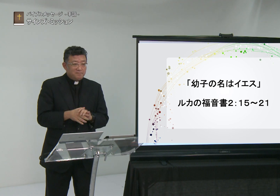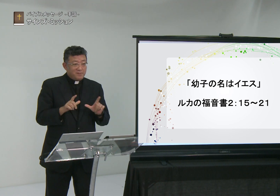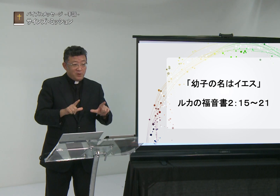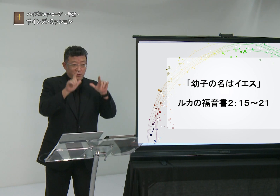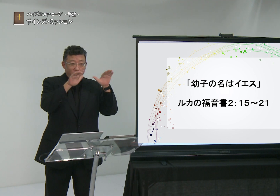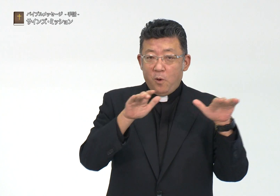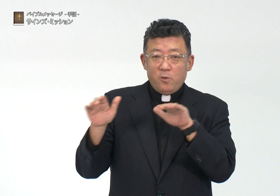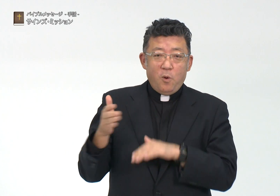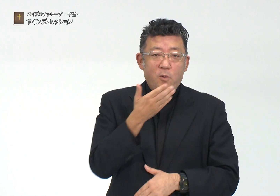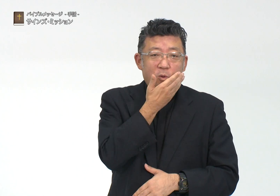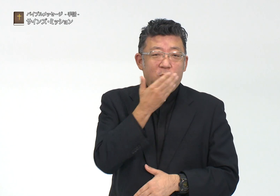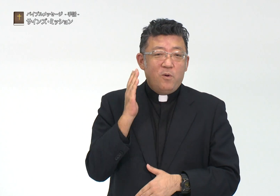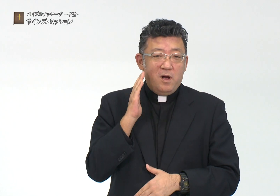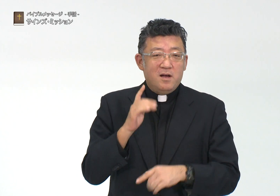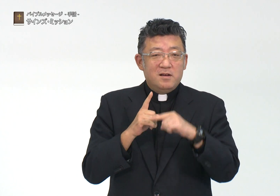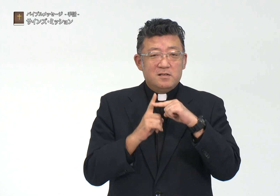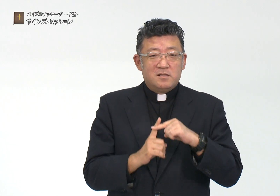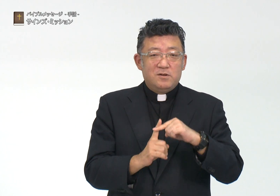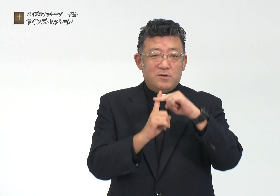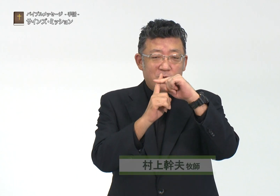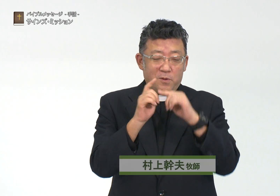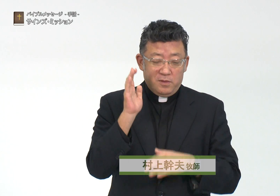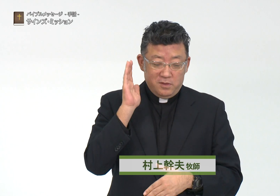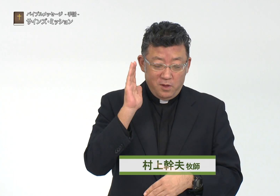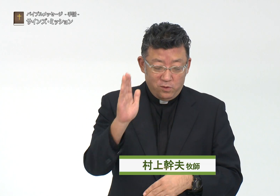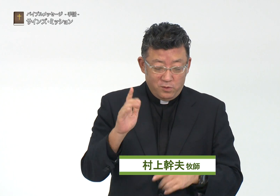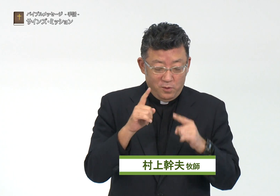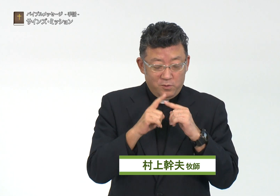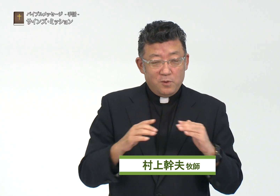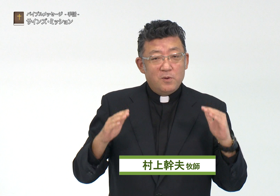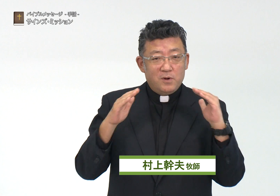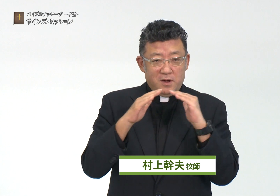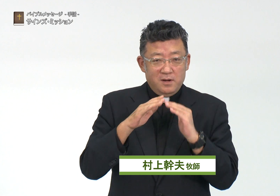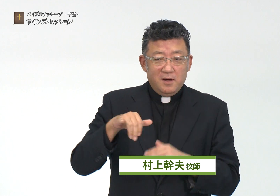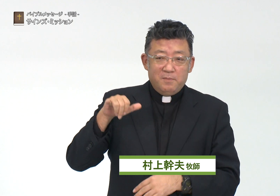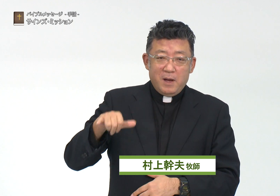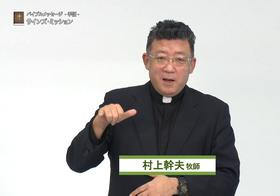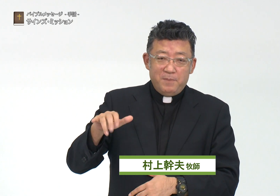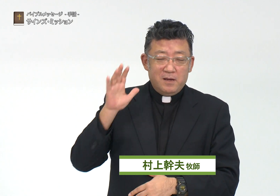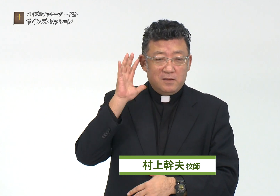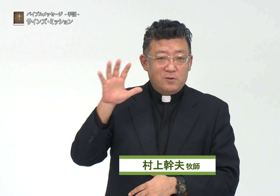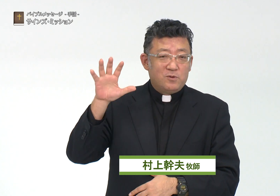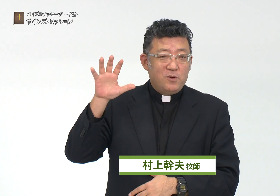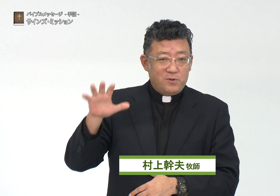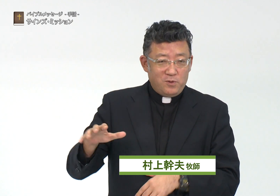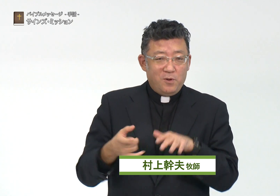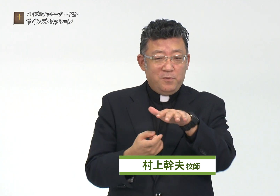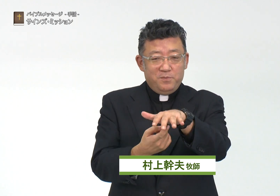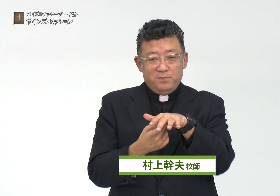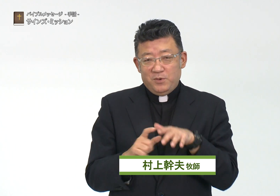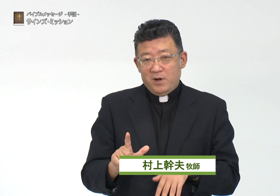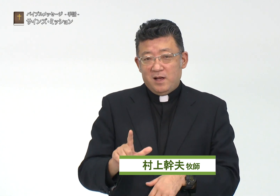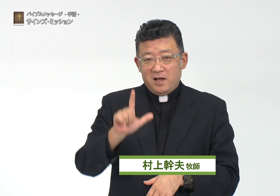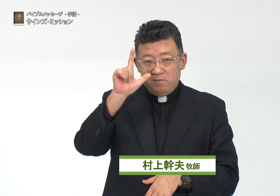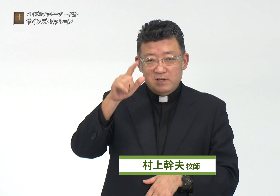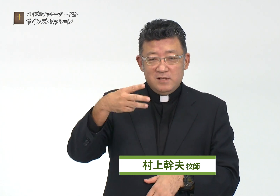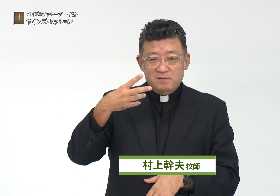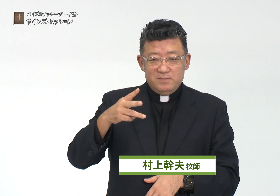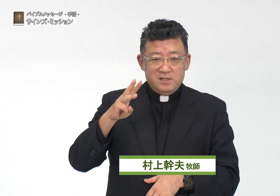に東洋ローはキリスト伝道協会前橋伝道所の